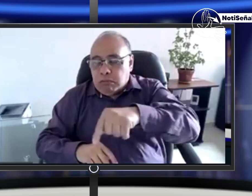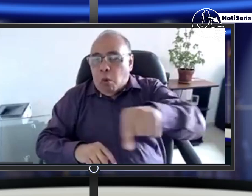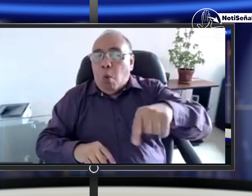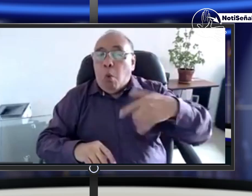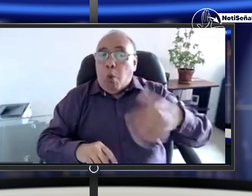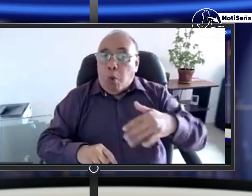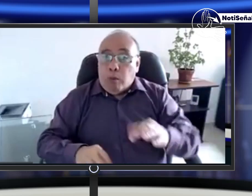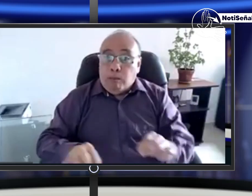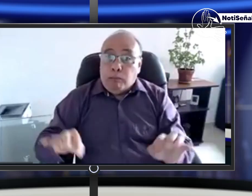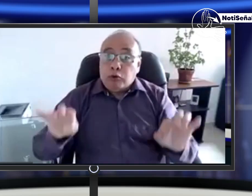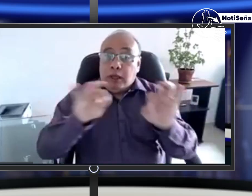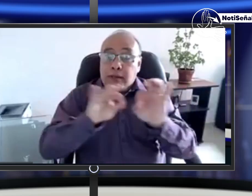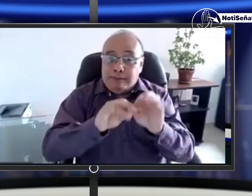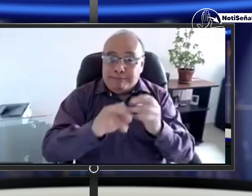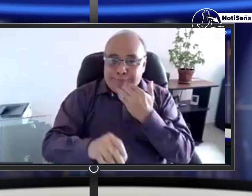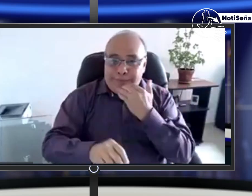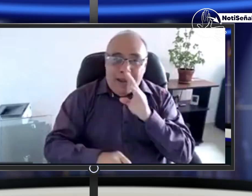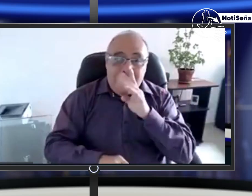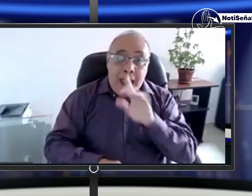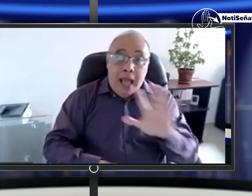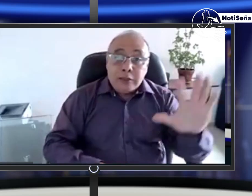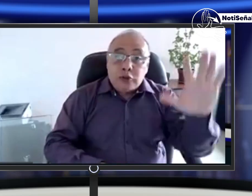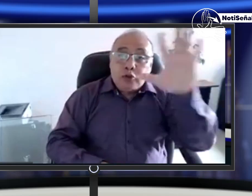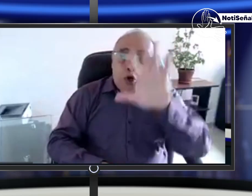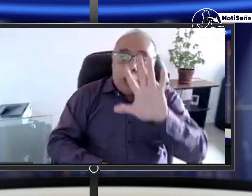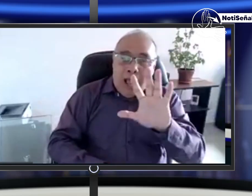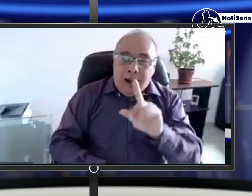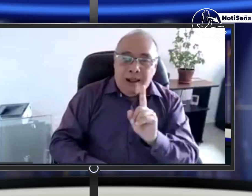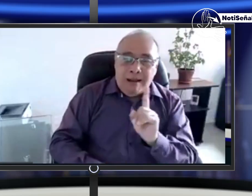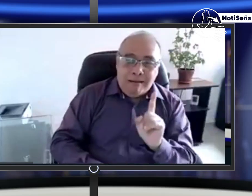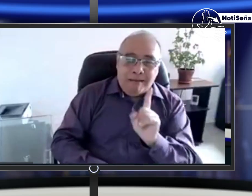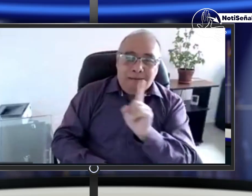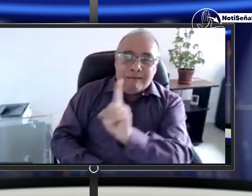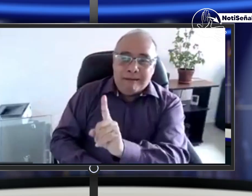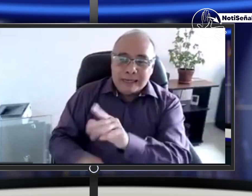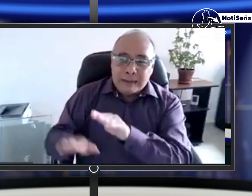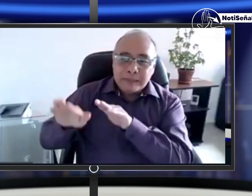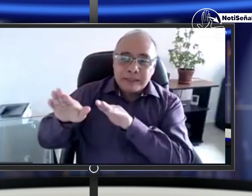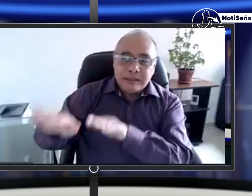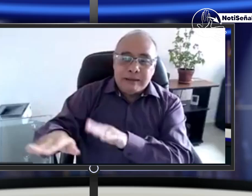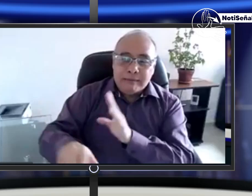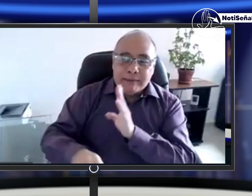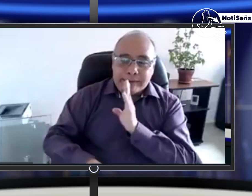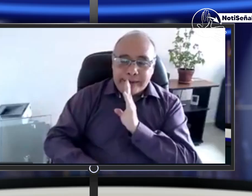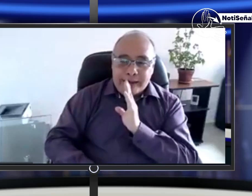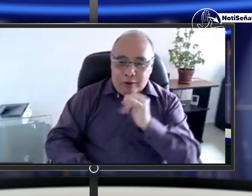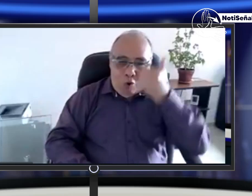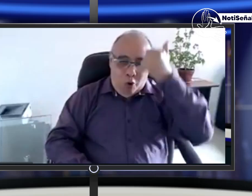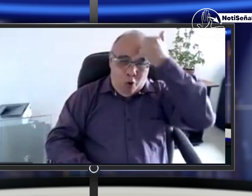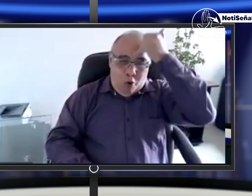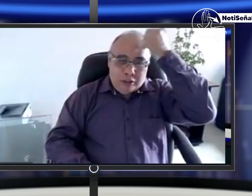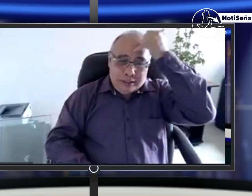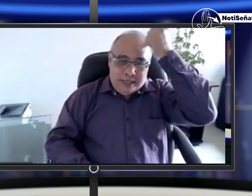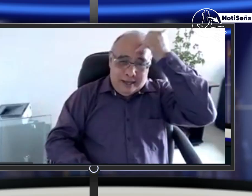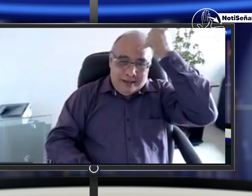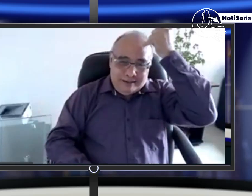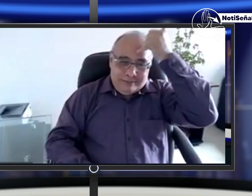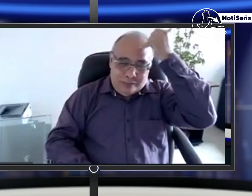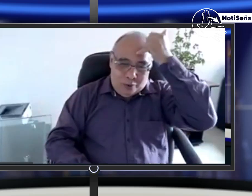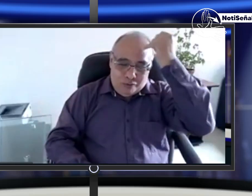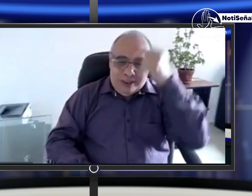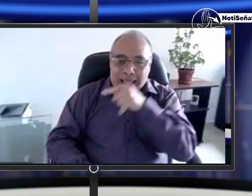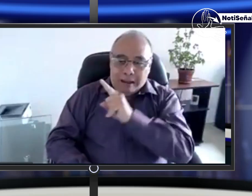Ustedes saben que esta clase de espacios, pues a su vez, llevan a gobierno. Y cuando hablamos de estos espacios,